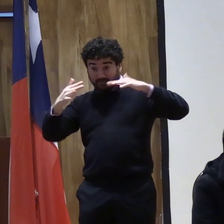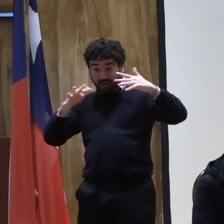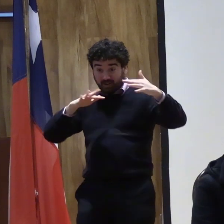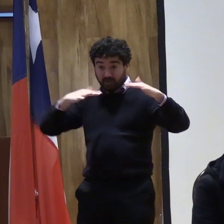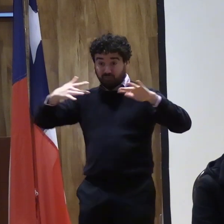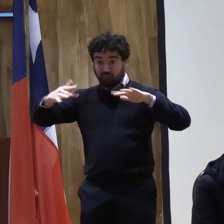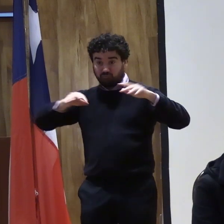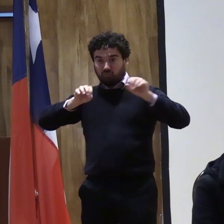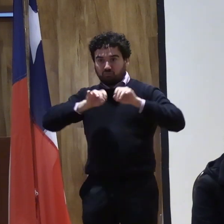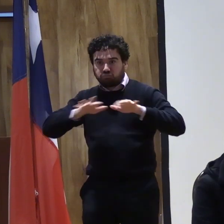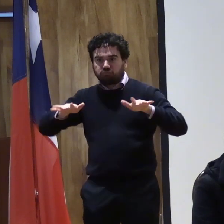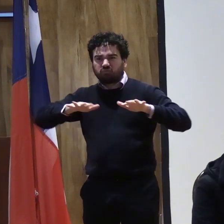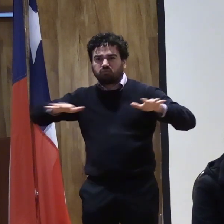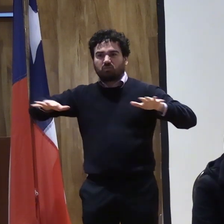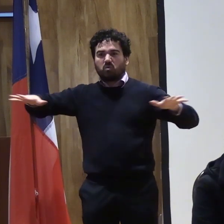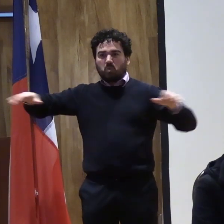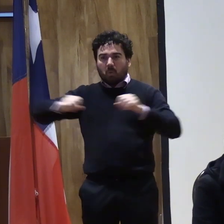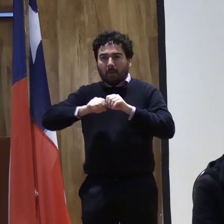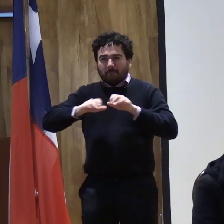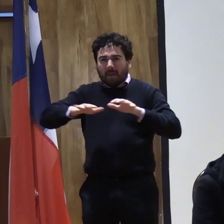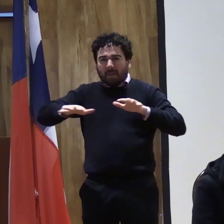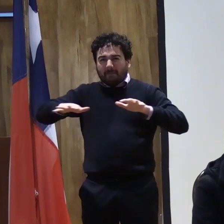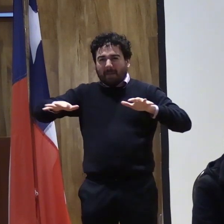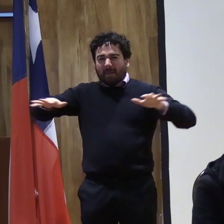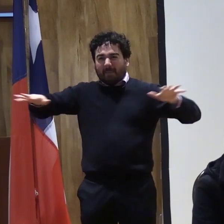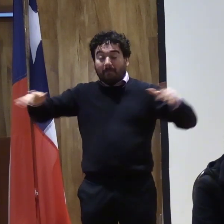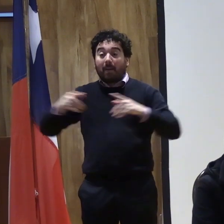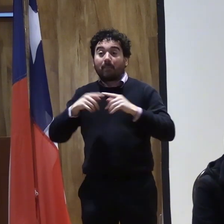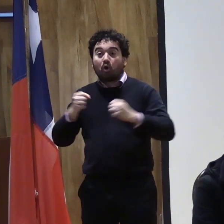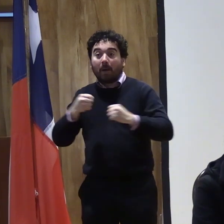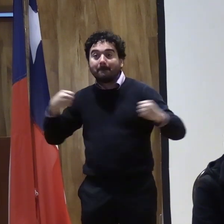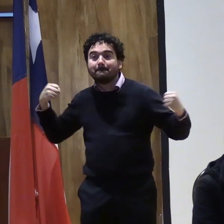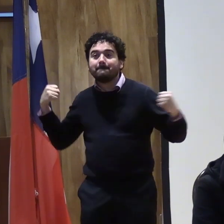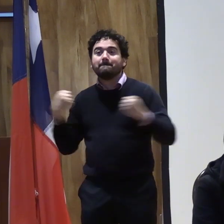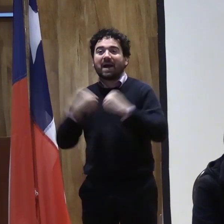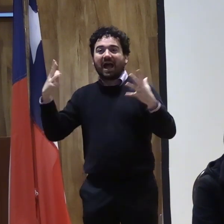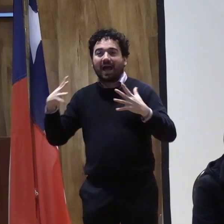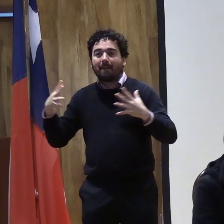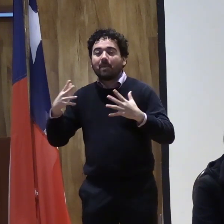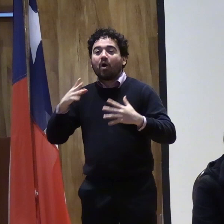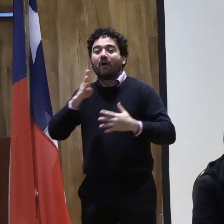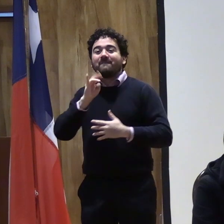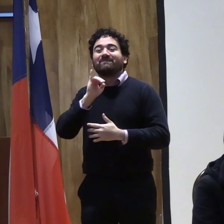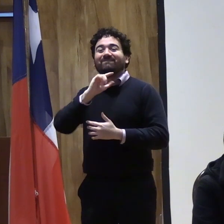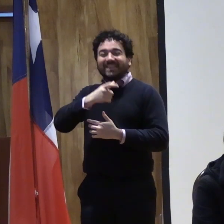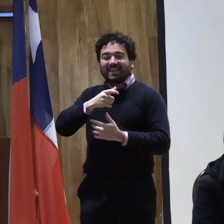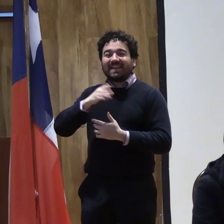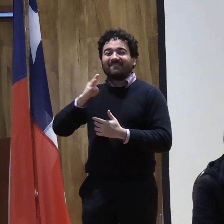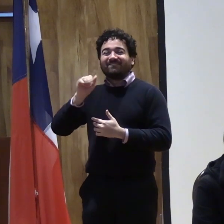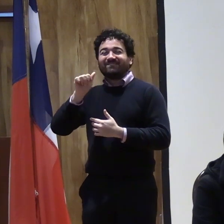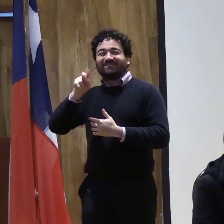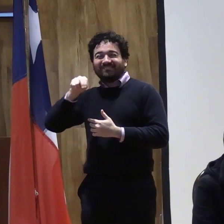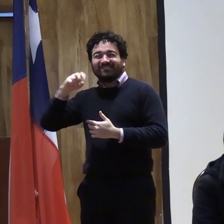la temperatura inicial, en el punto inicial, era más